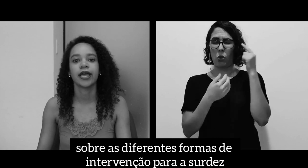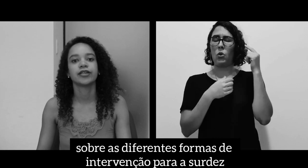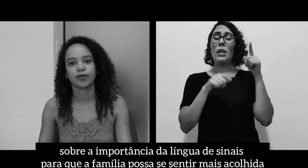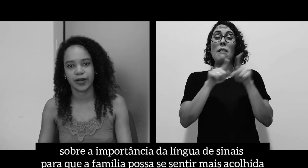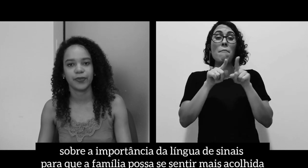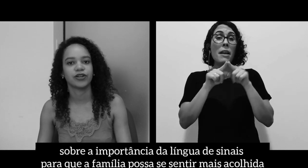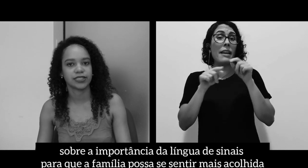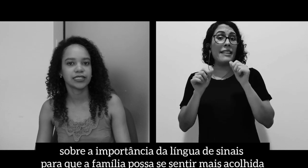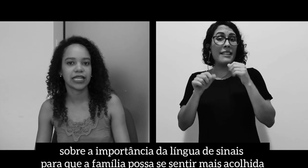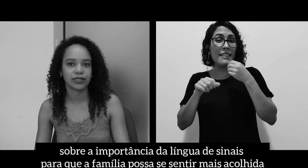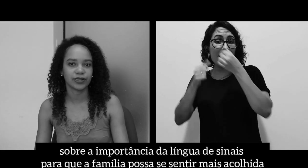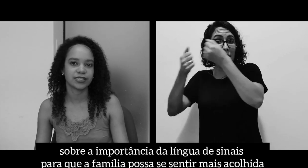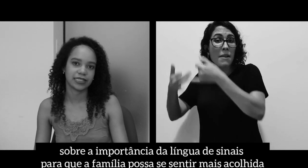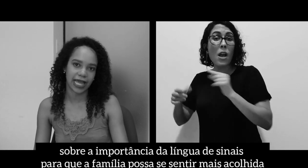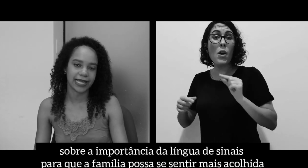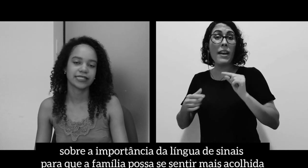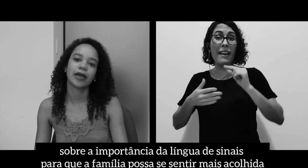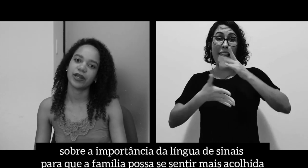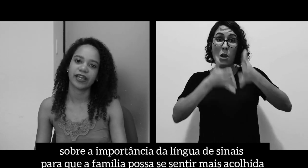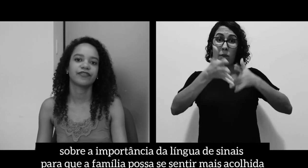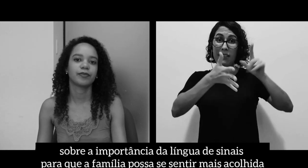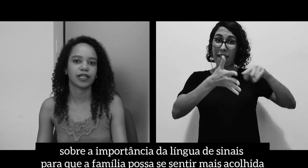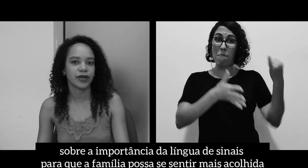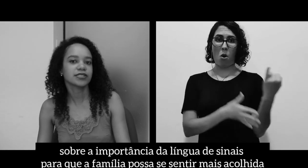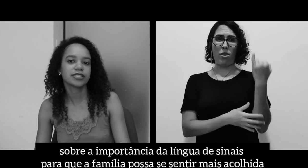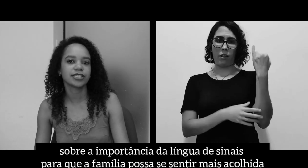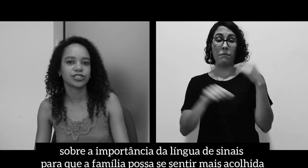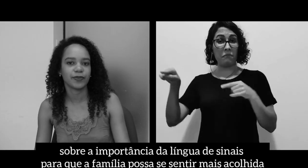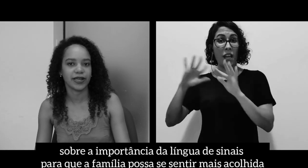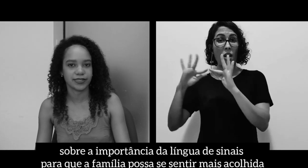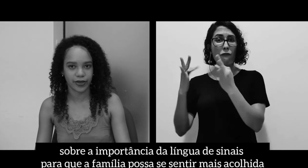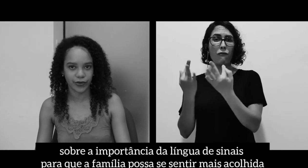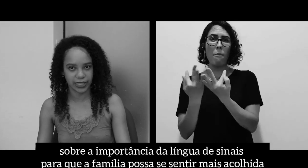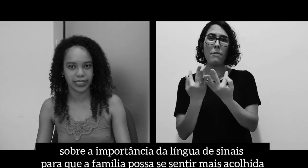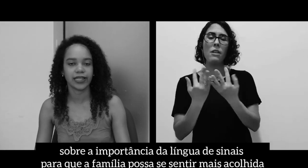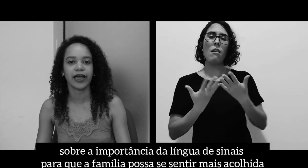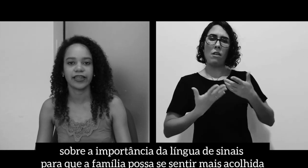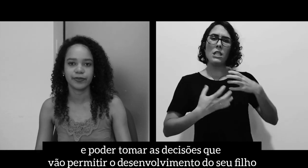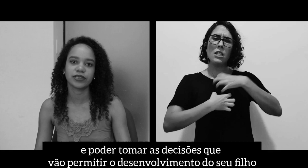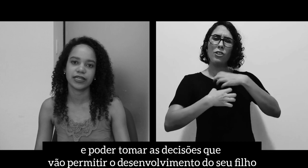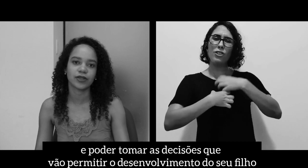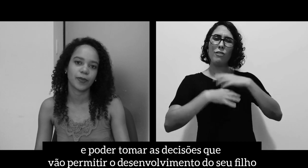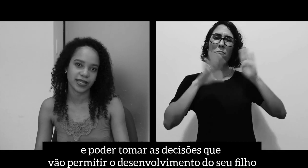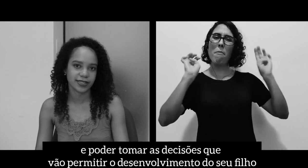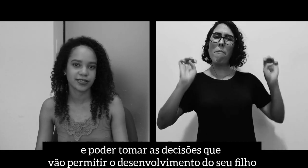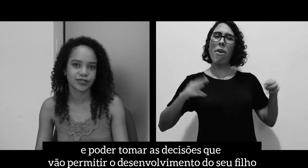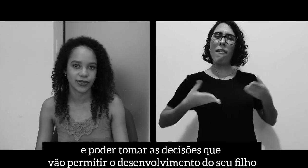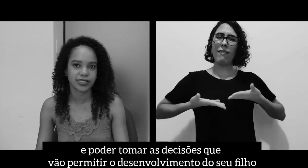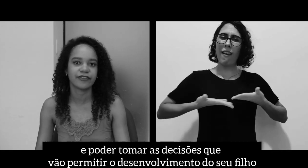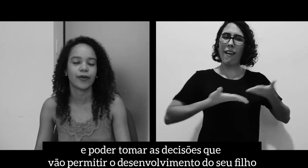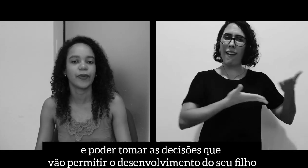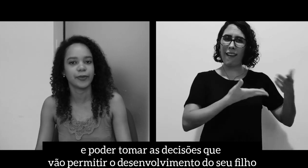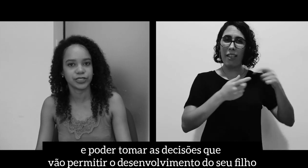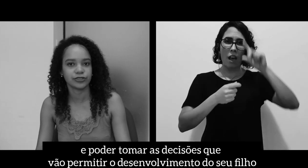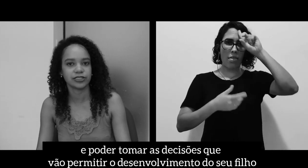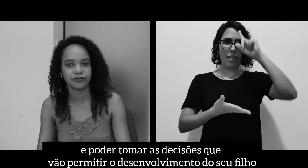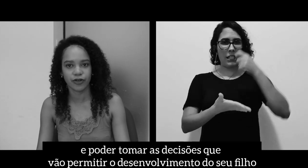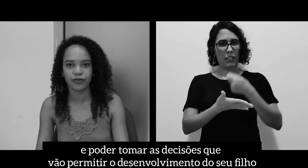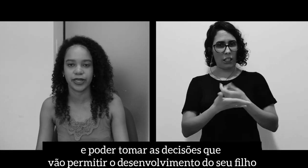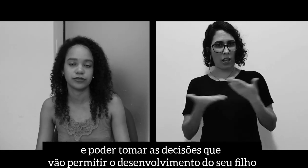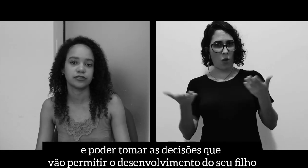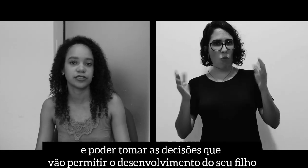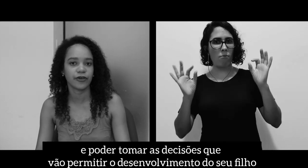surdez, sobre a importância da língua de sinais, para que a família possa se sentir mais acolhida e poder tomar as decisões que vão